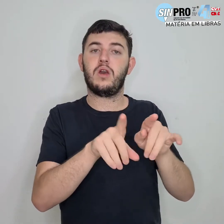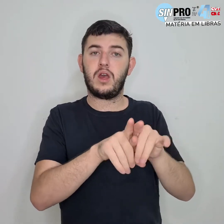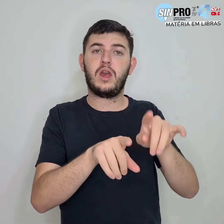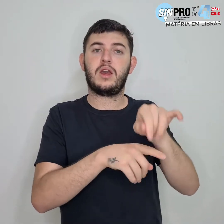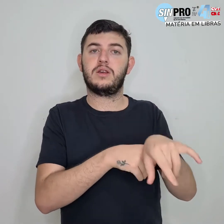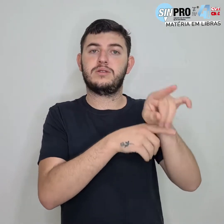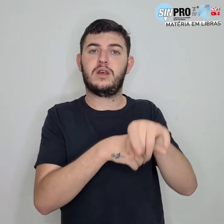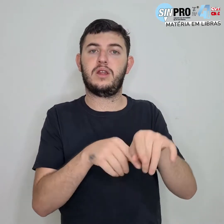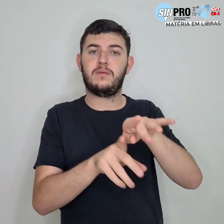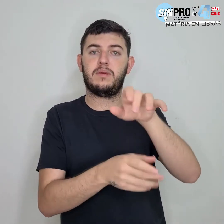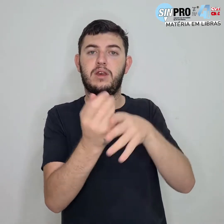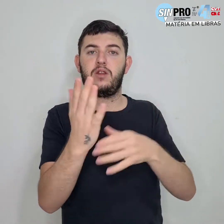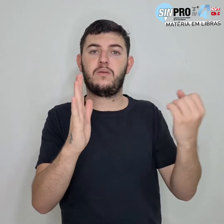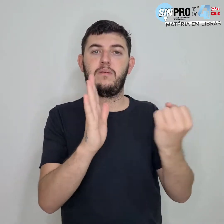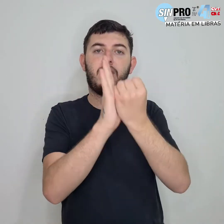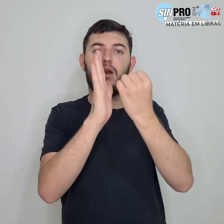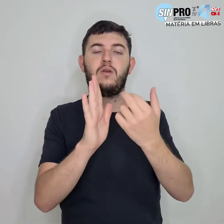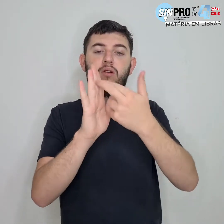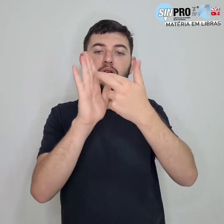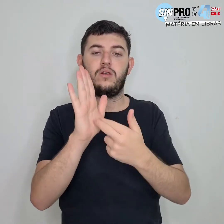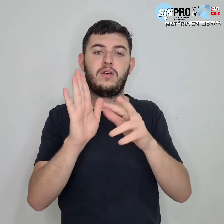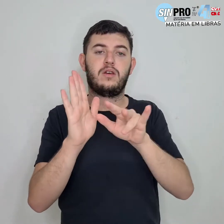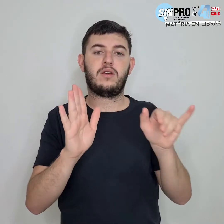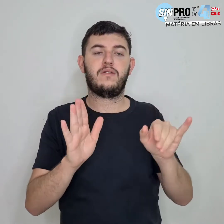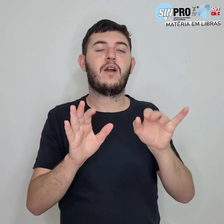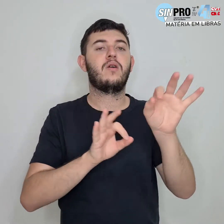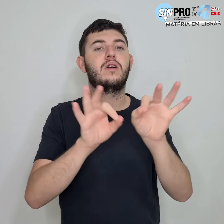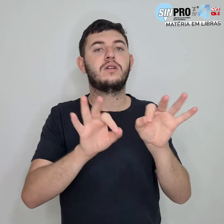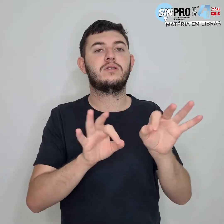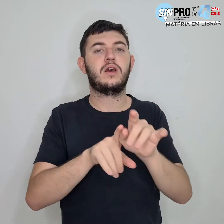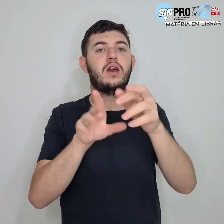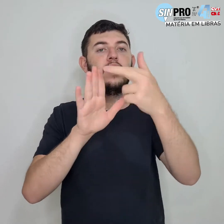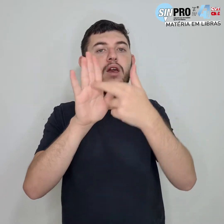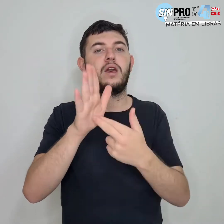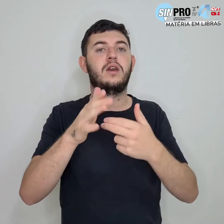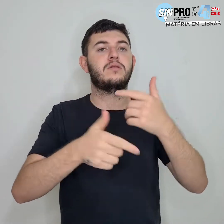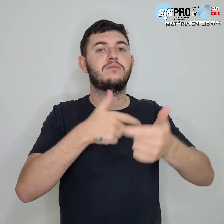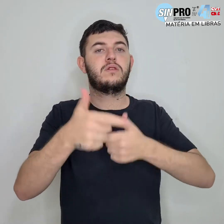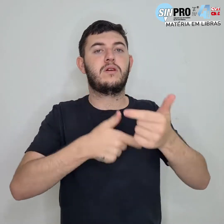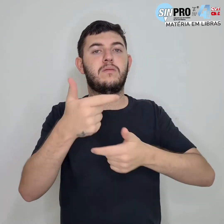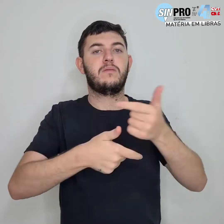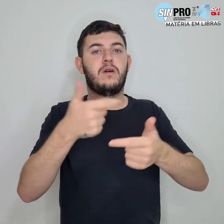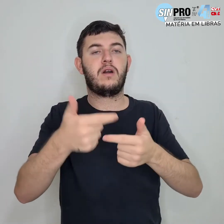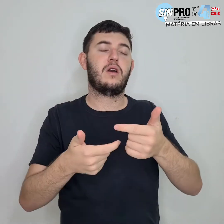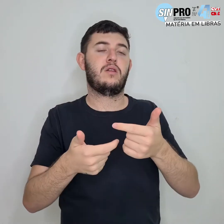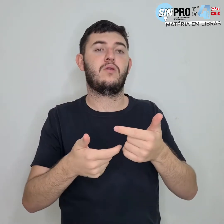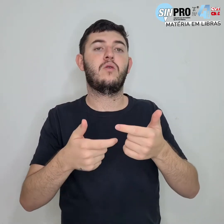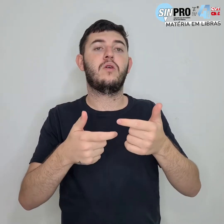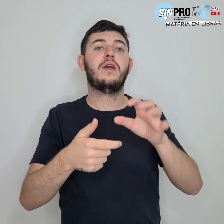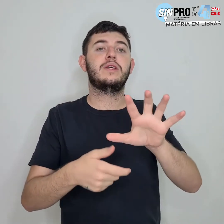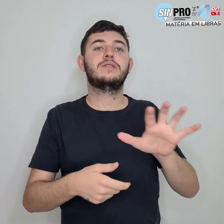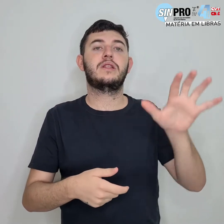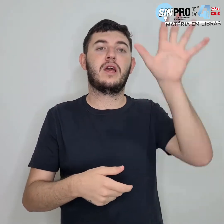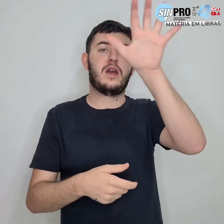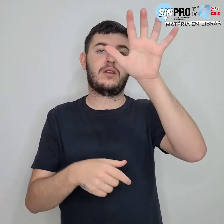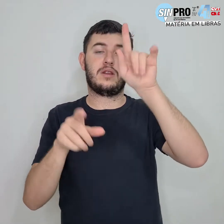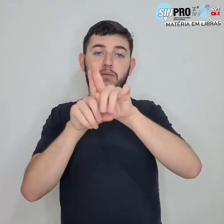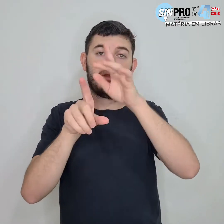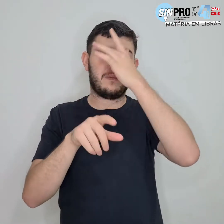estabelece as regras empregatícias entre o Estado e os servidores públicos. Trata-se da eliminação de uma das mais importantes